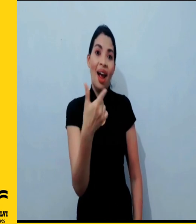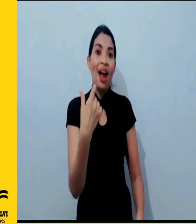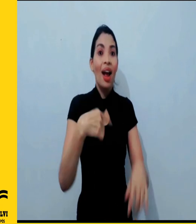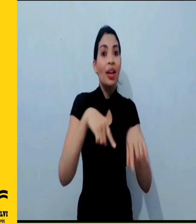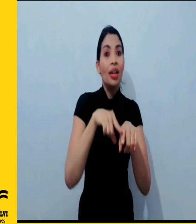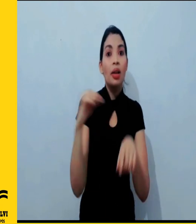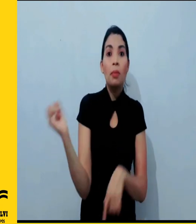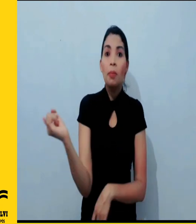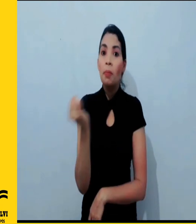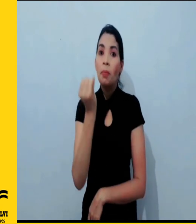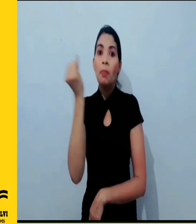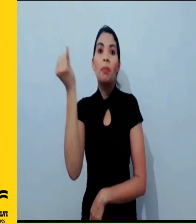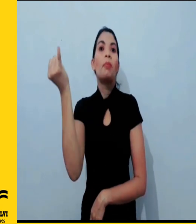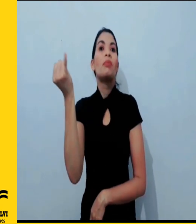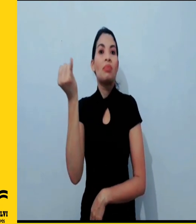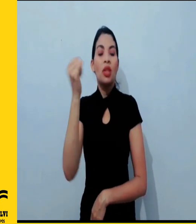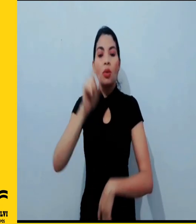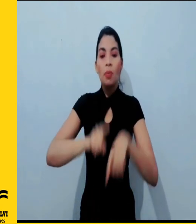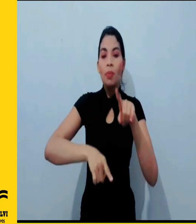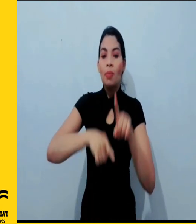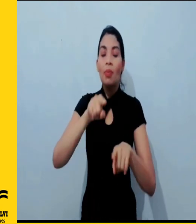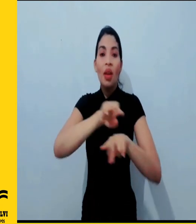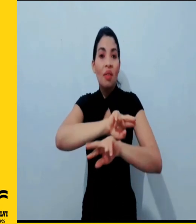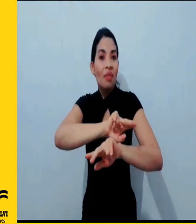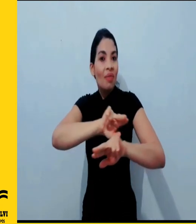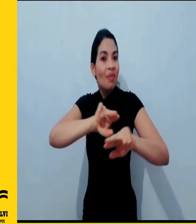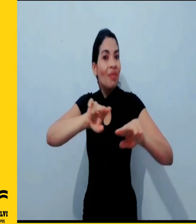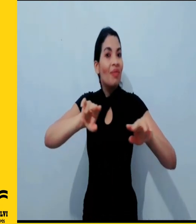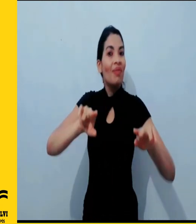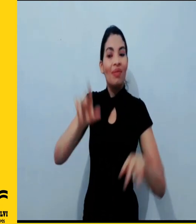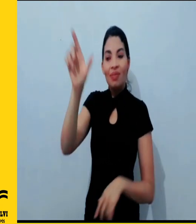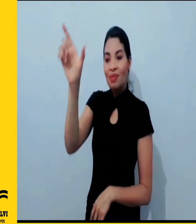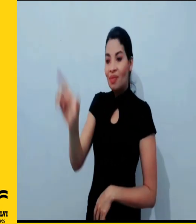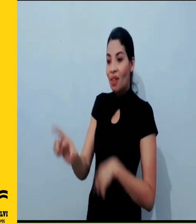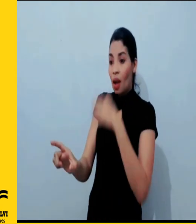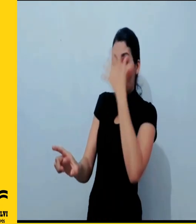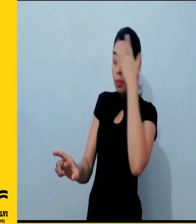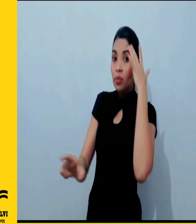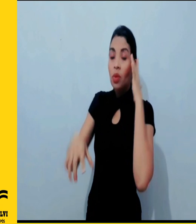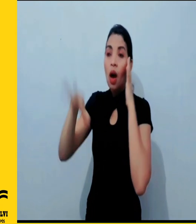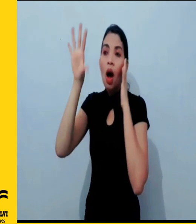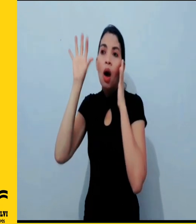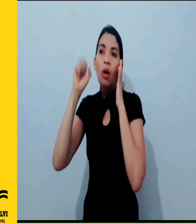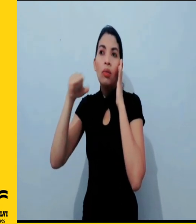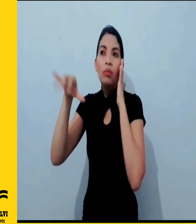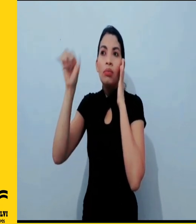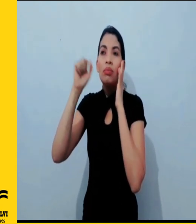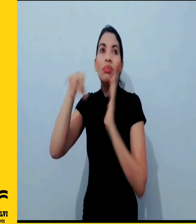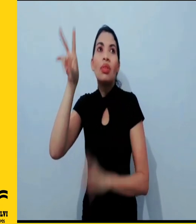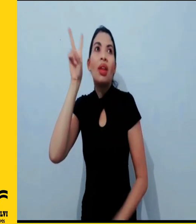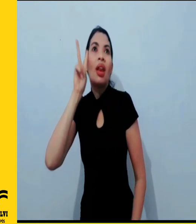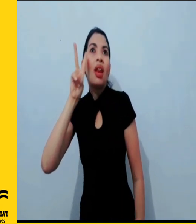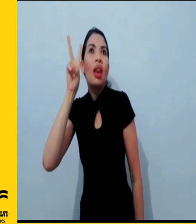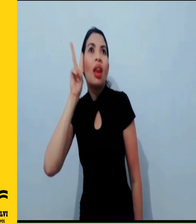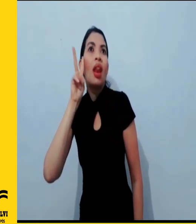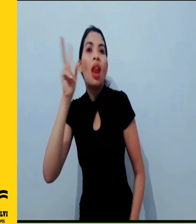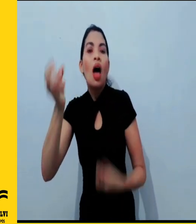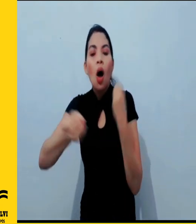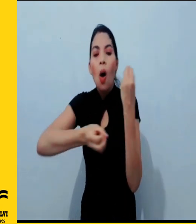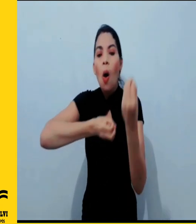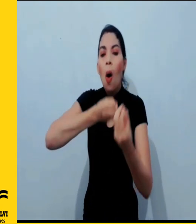de recursos didáticos, pois o ensino da Libras para ouvintes nos leva a